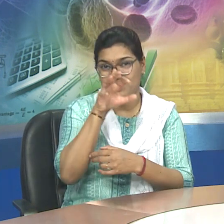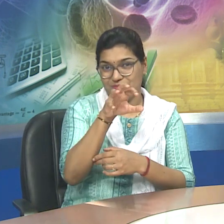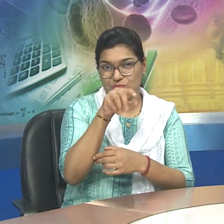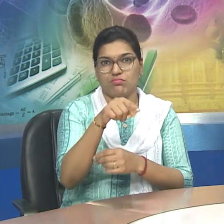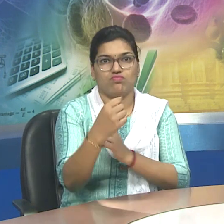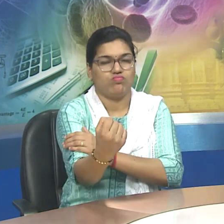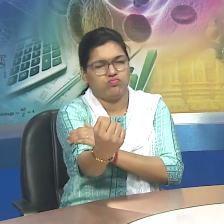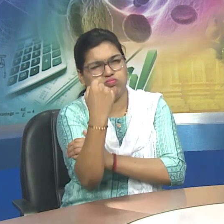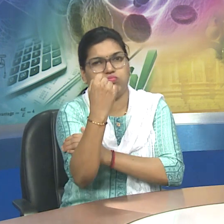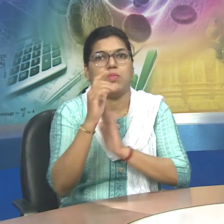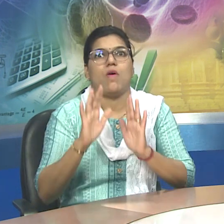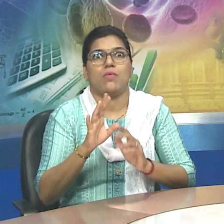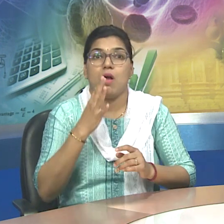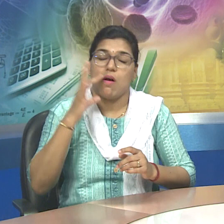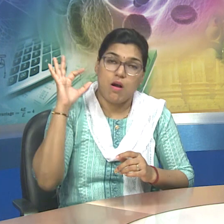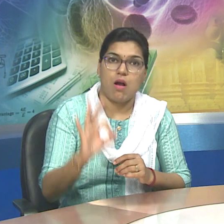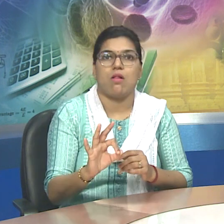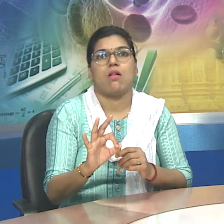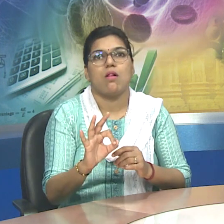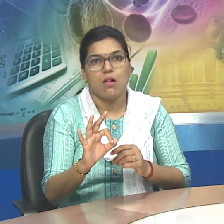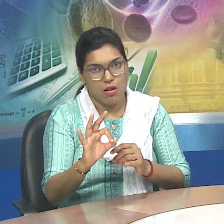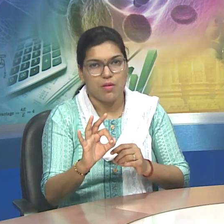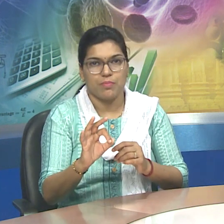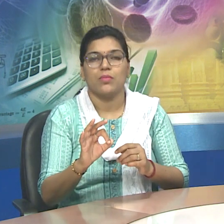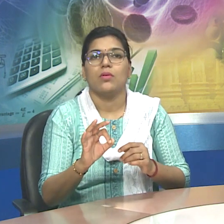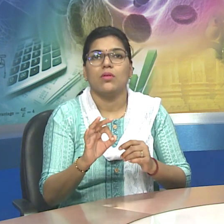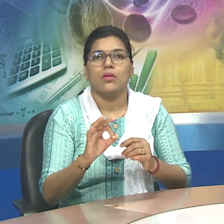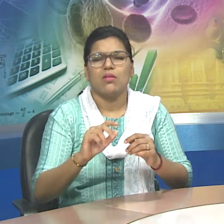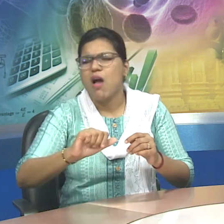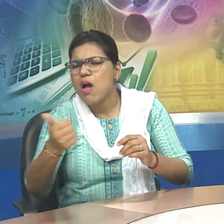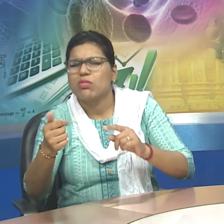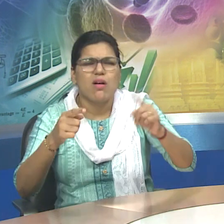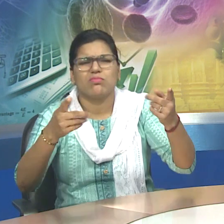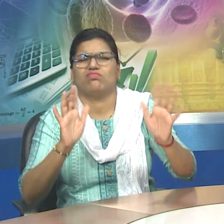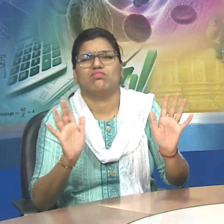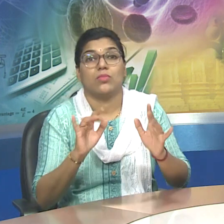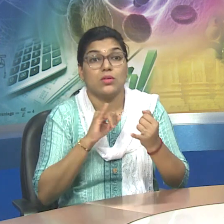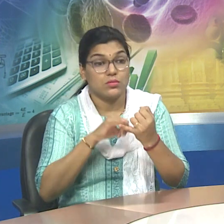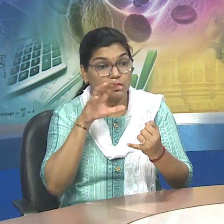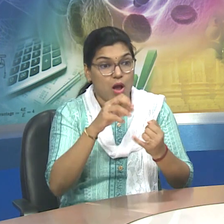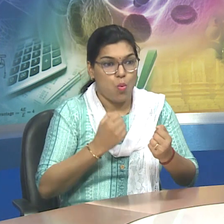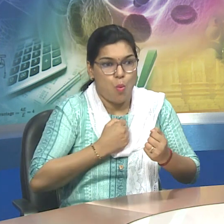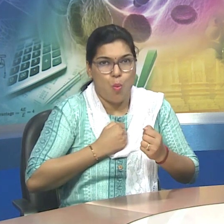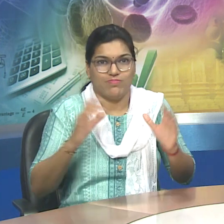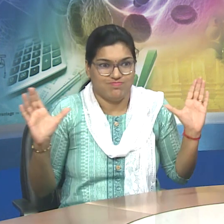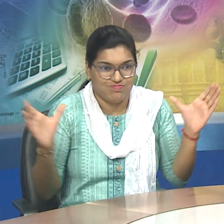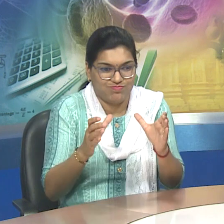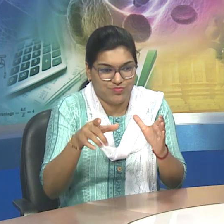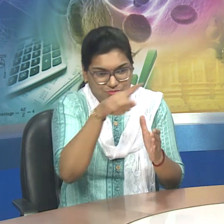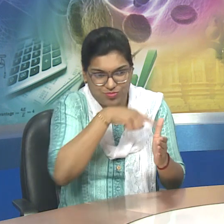अगला बिंदु जो है स्टेट्स की पावर के बारे में, अर्थात राज्य की जो शक्तियां हैं उसके बारे